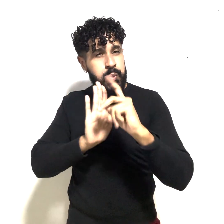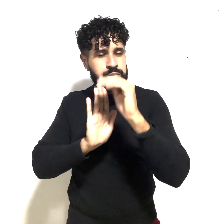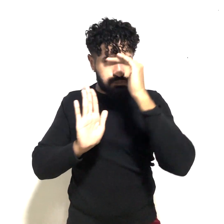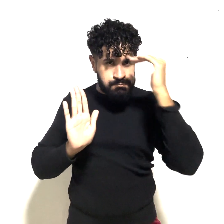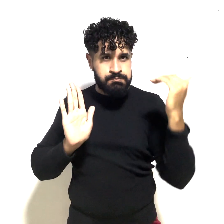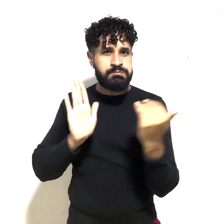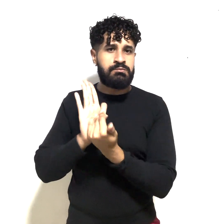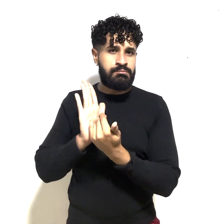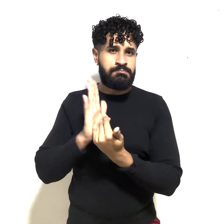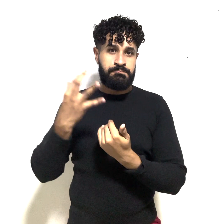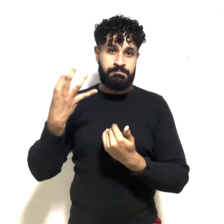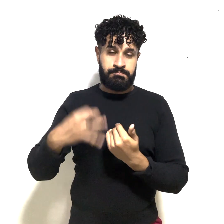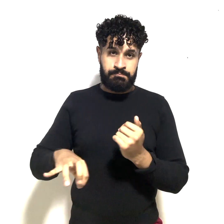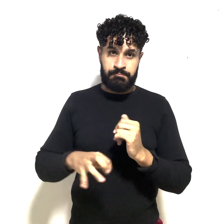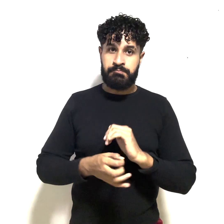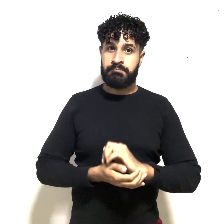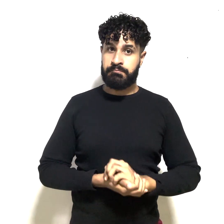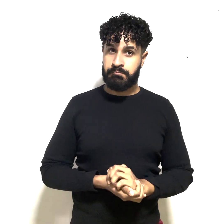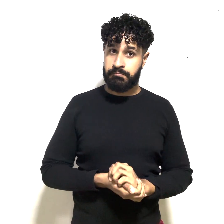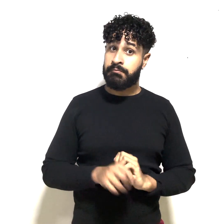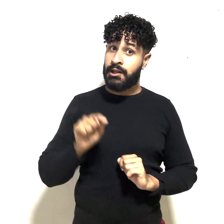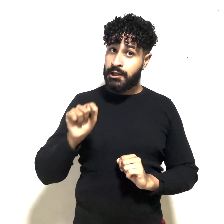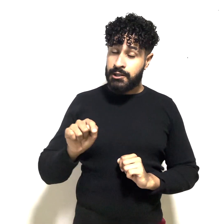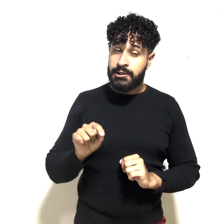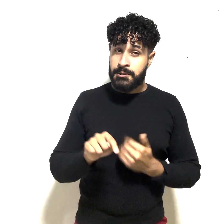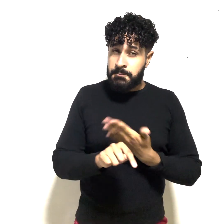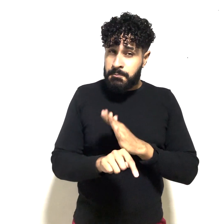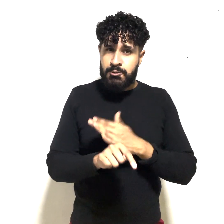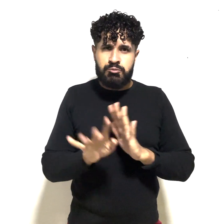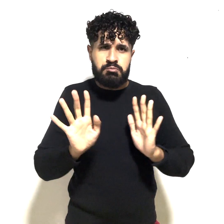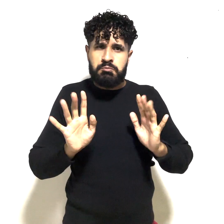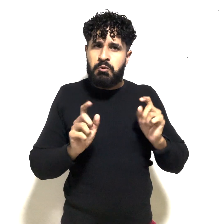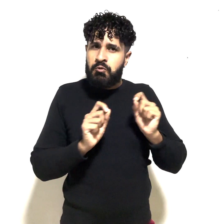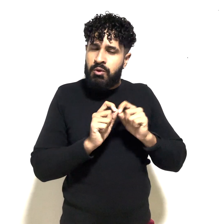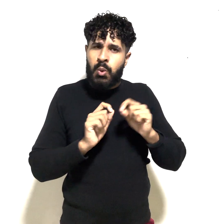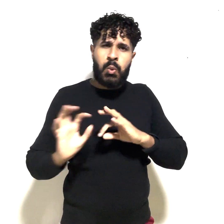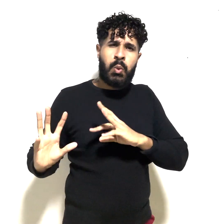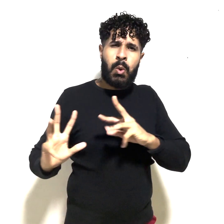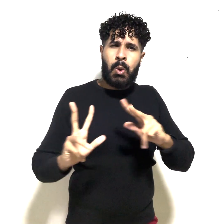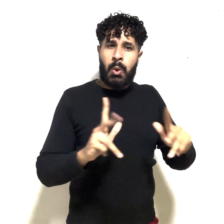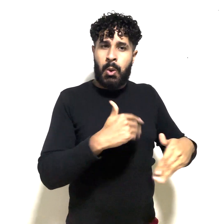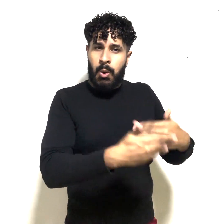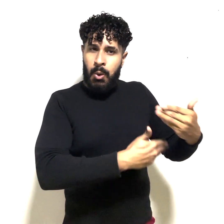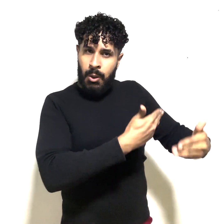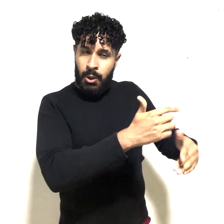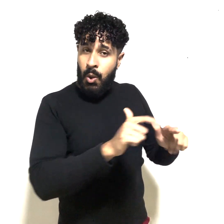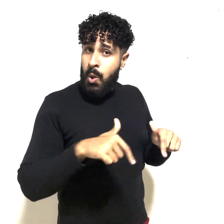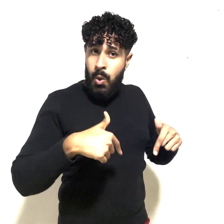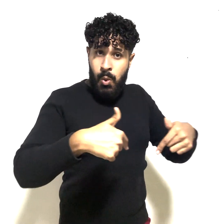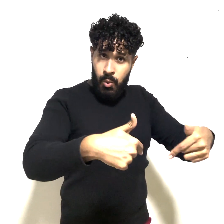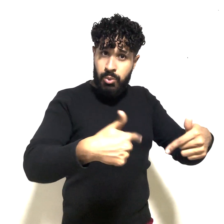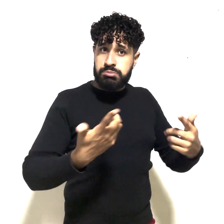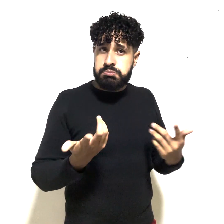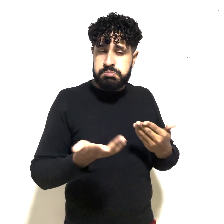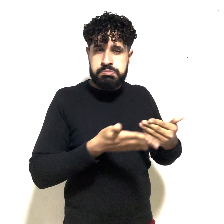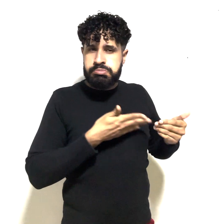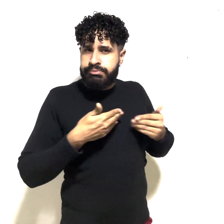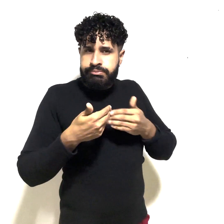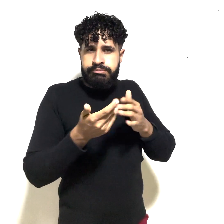cumpridas essa é uma prática utilizada em todo o processo de luta independente da